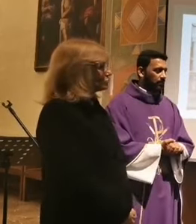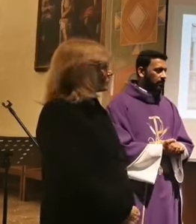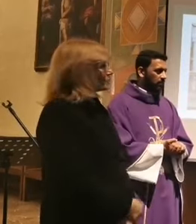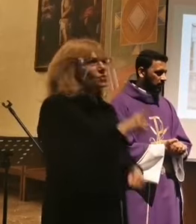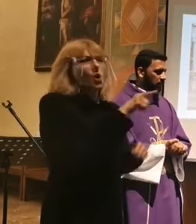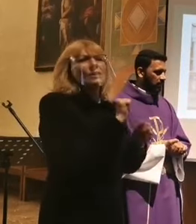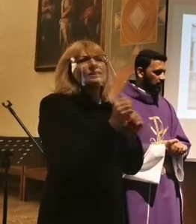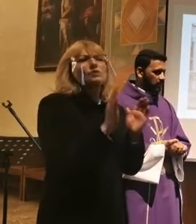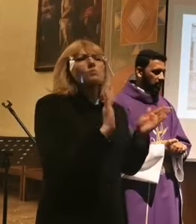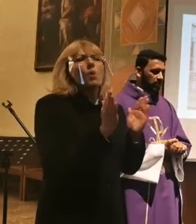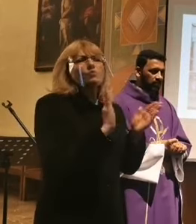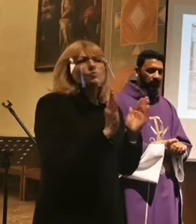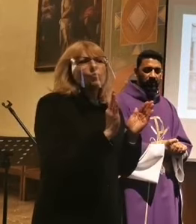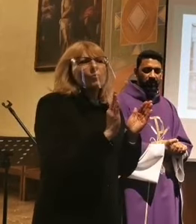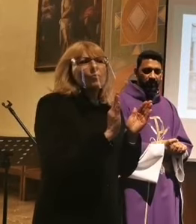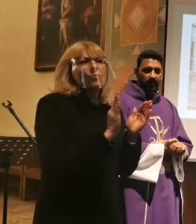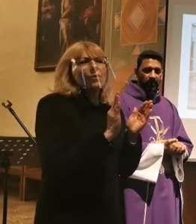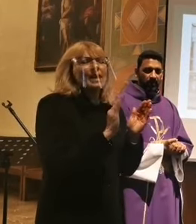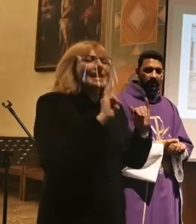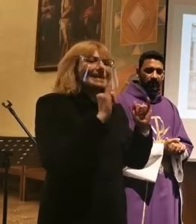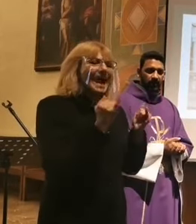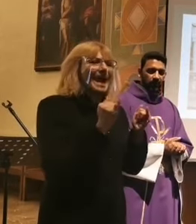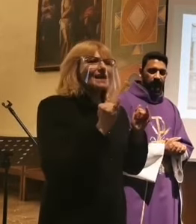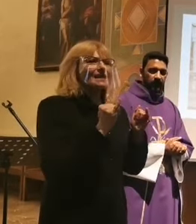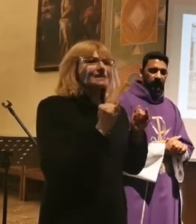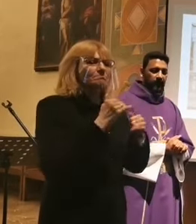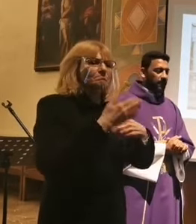sposób odprawiania mszy.